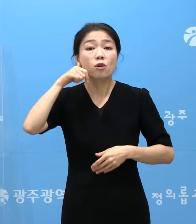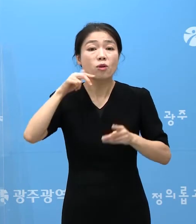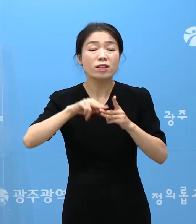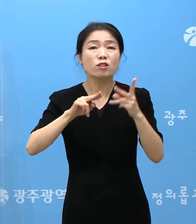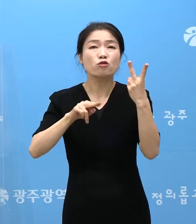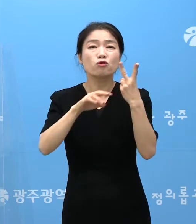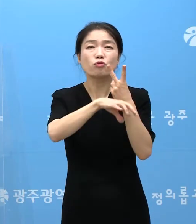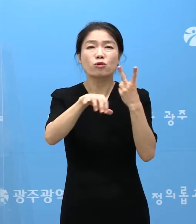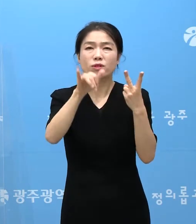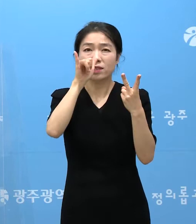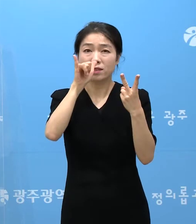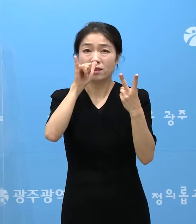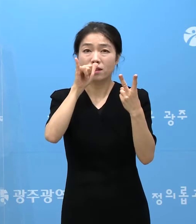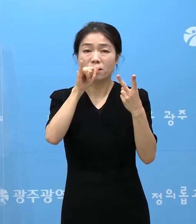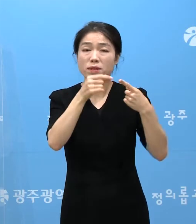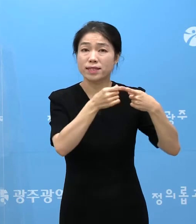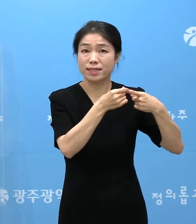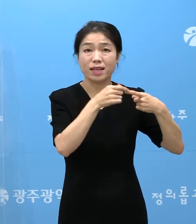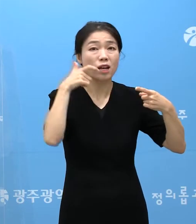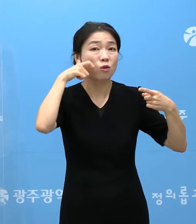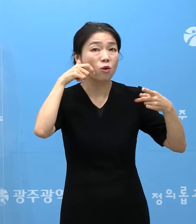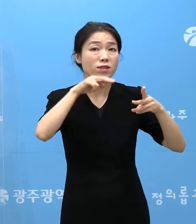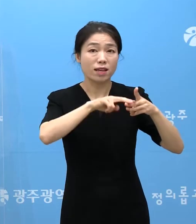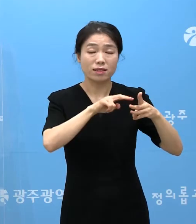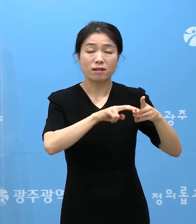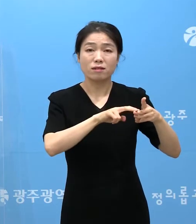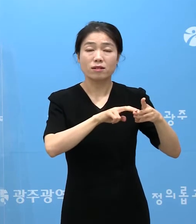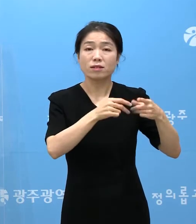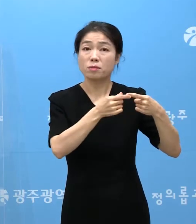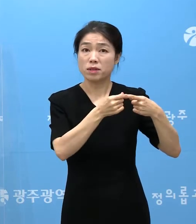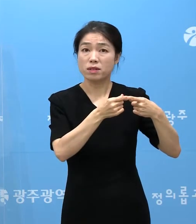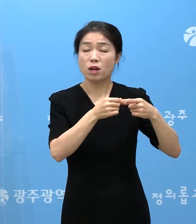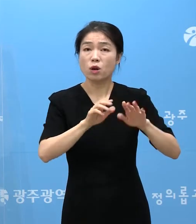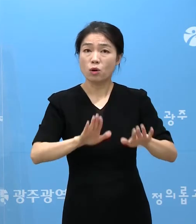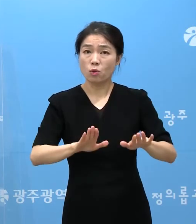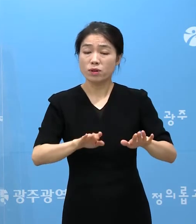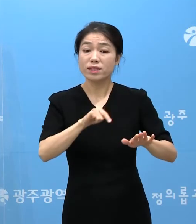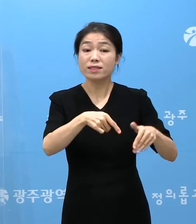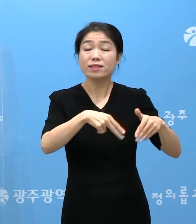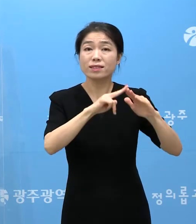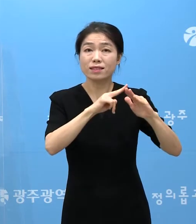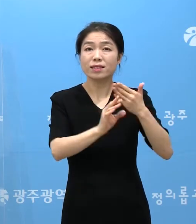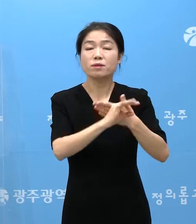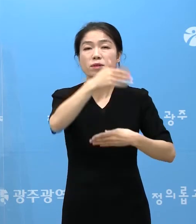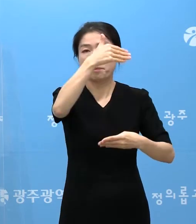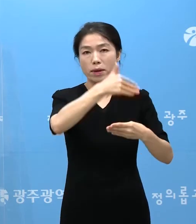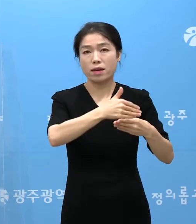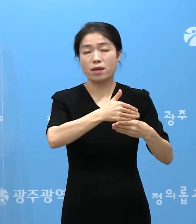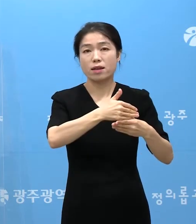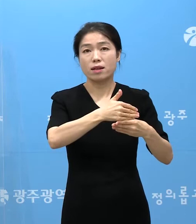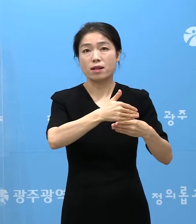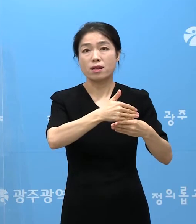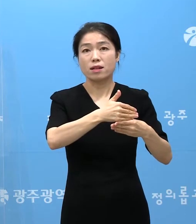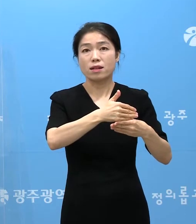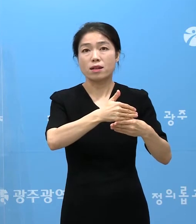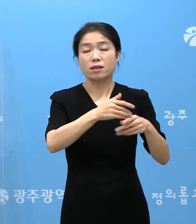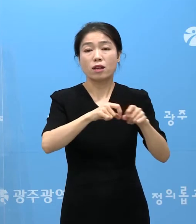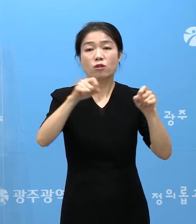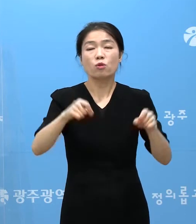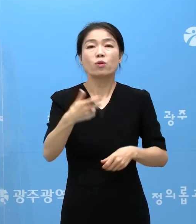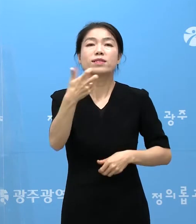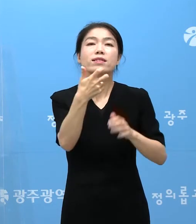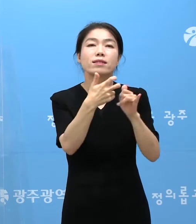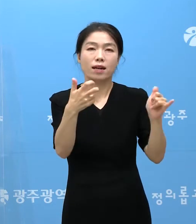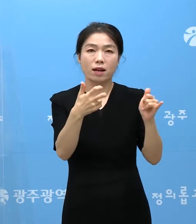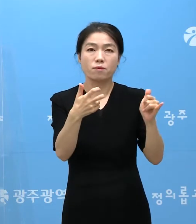두 군데가 있습니다만 먼저 A콜센터의 경우에는 오늘 해당 시설을 임시 폐쇄하고 동료